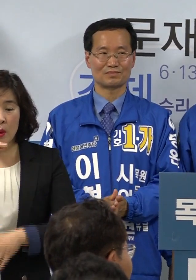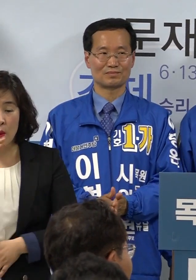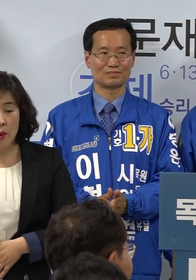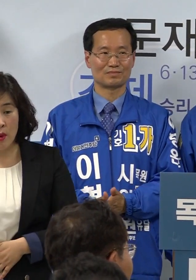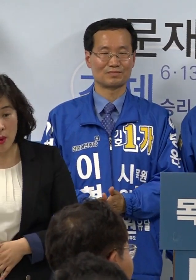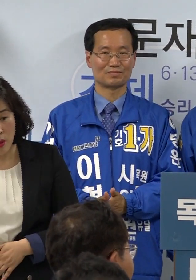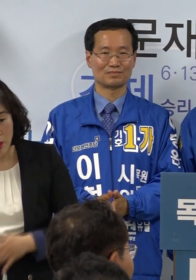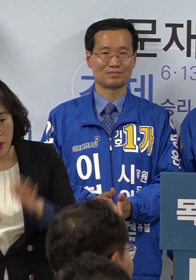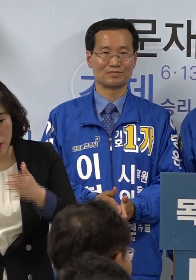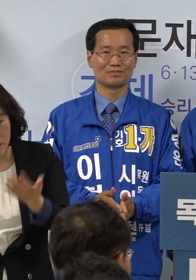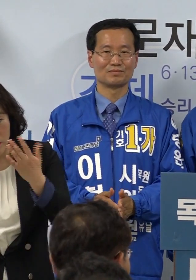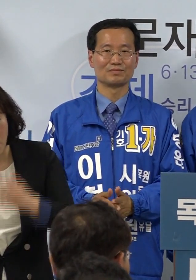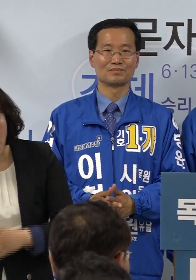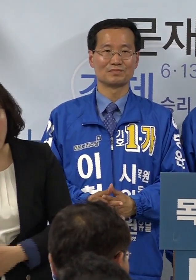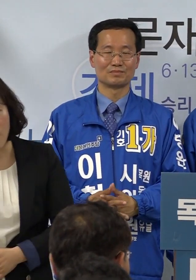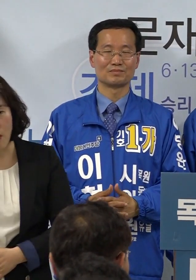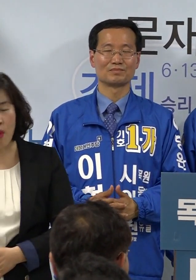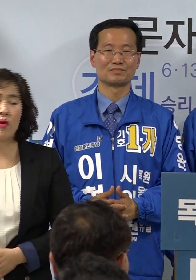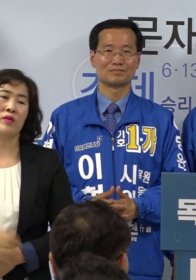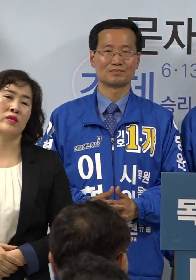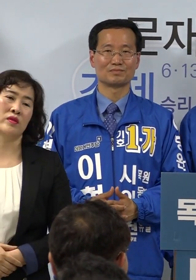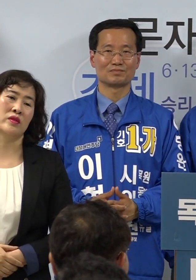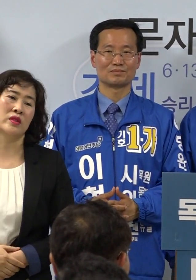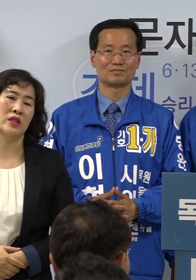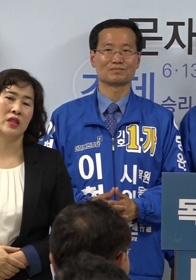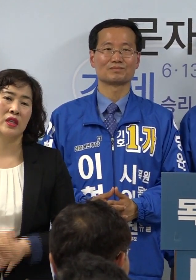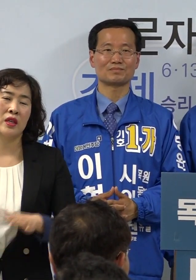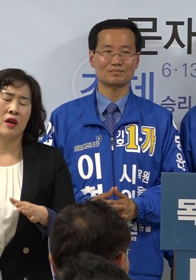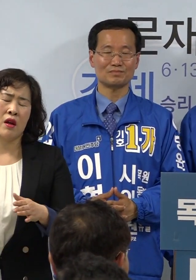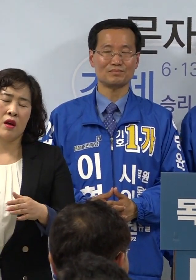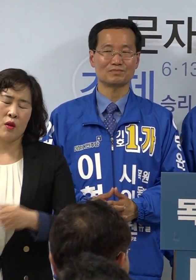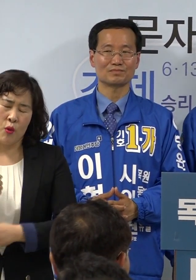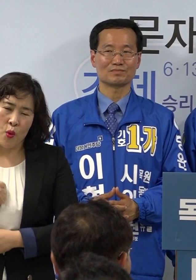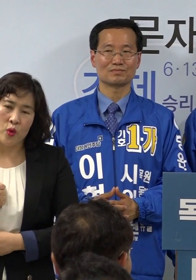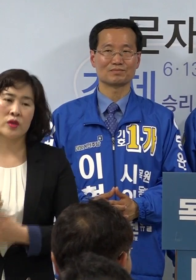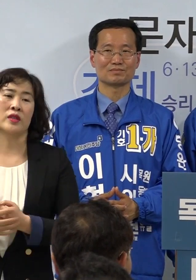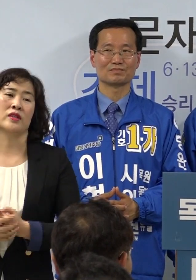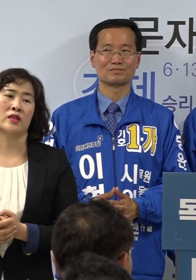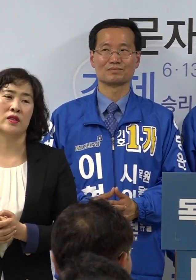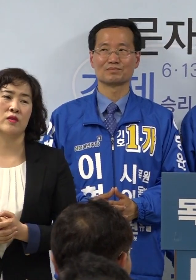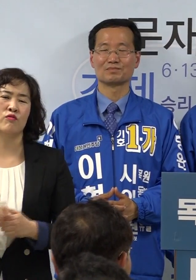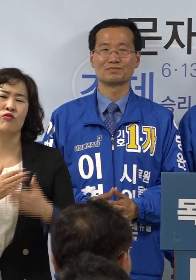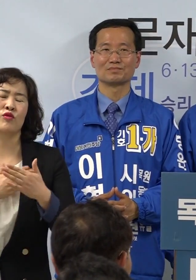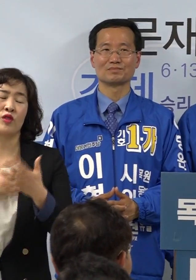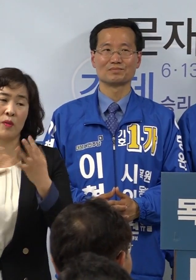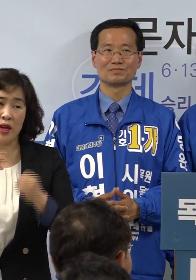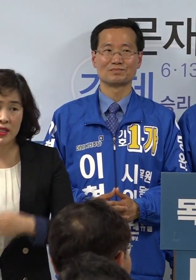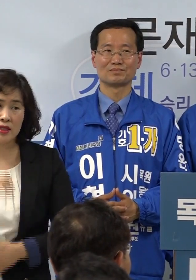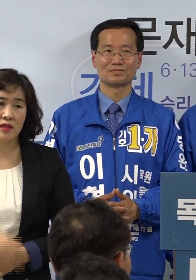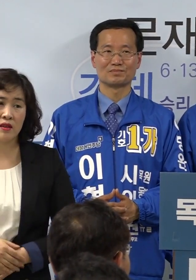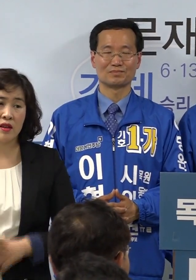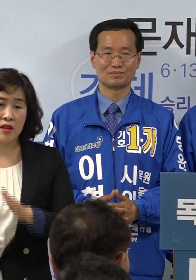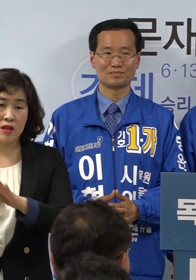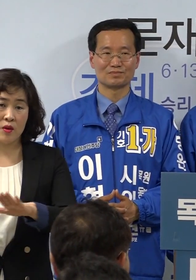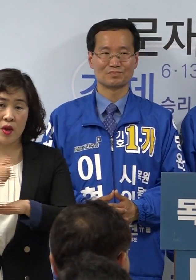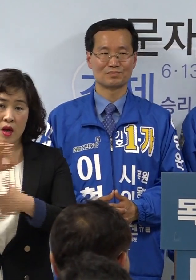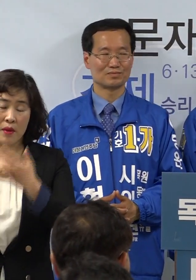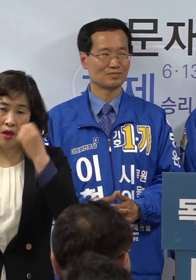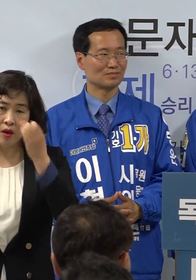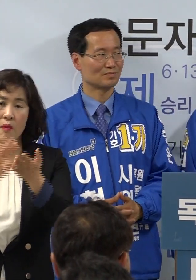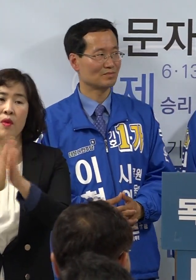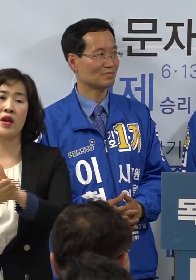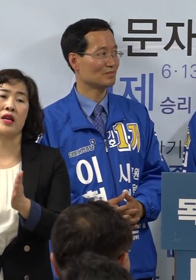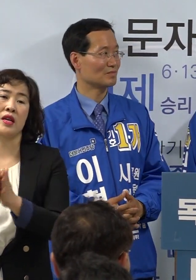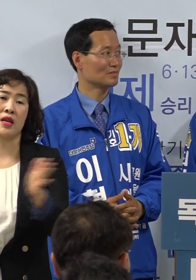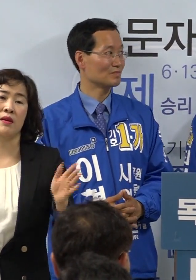우리 대통령님도 같은 마음입니다. 유리 그릇을 다루는 느낌입니다. 꼭 성공하게 되면 새로운 변화가 일어날 것입니다.